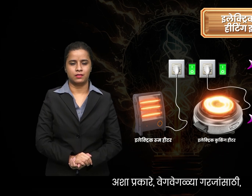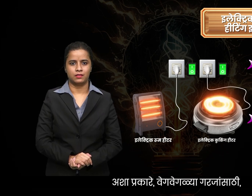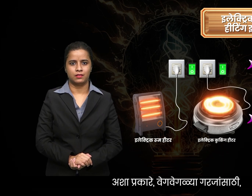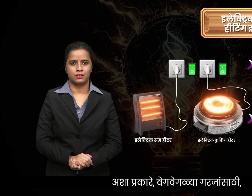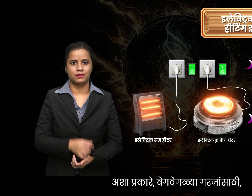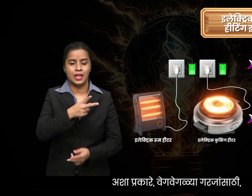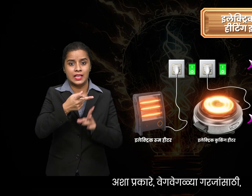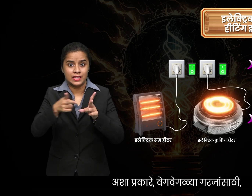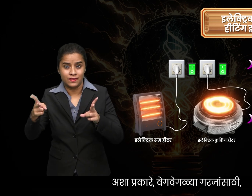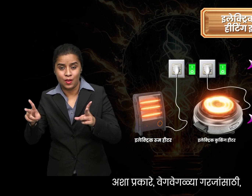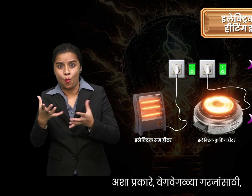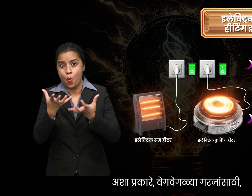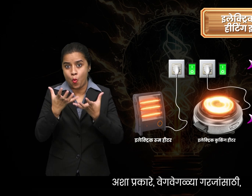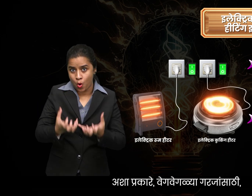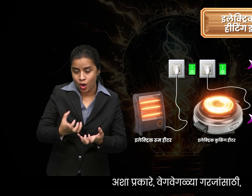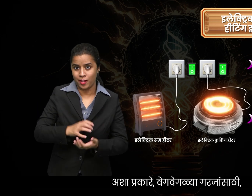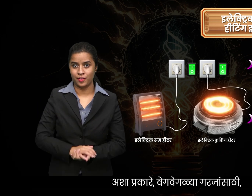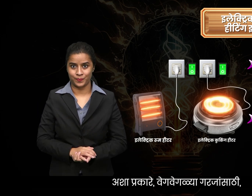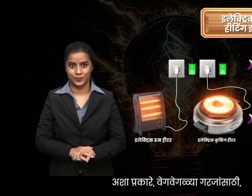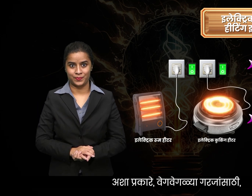अशा प्रकारे वेगवेगळ्या गरजांसाठी